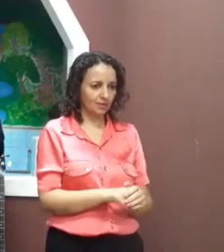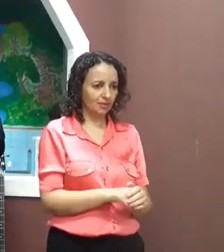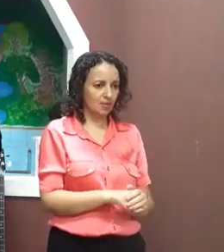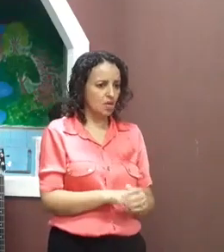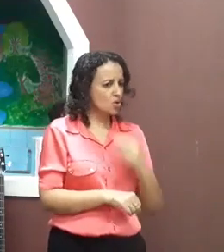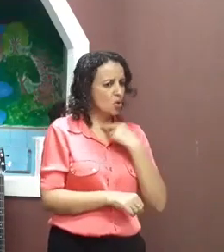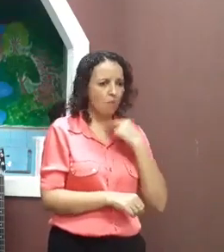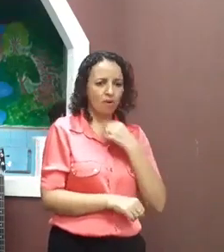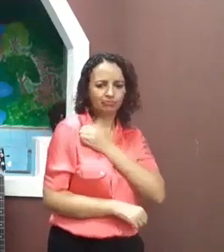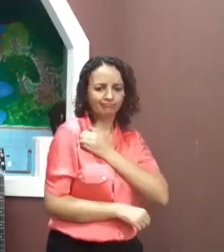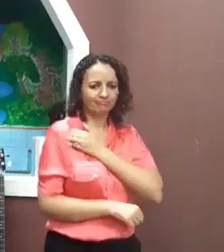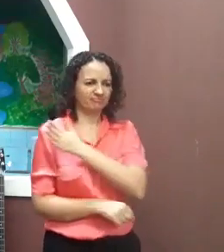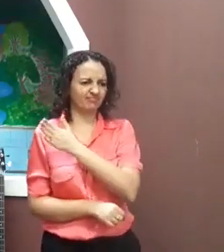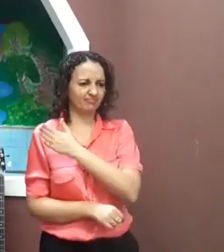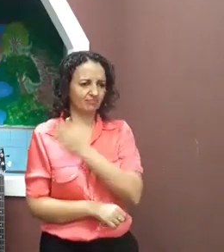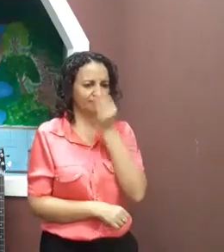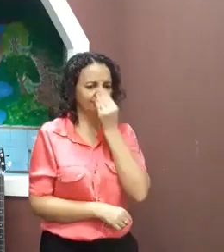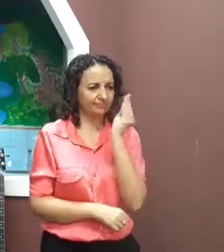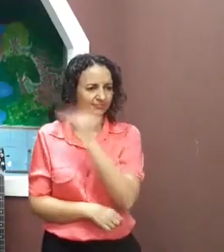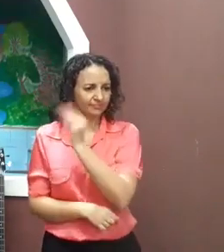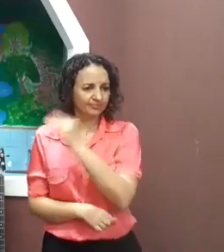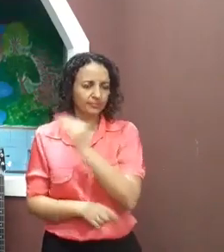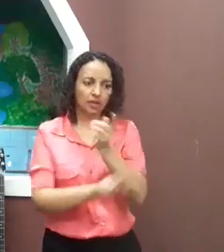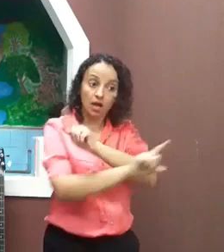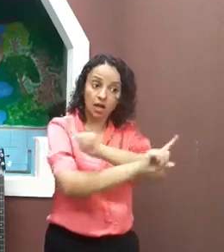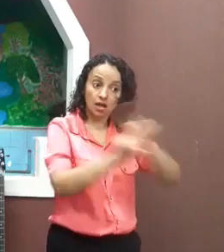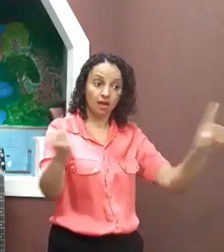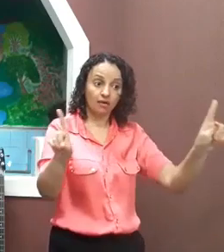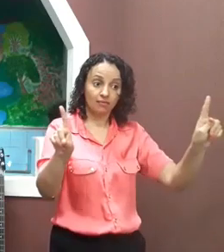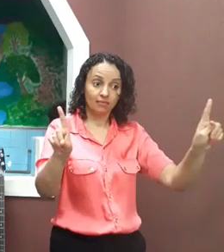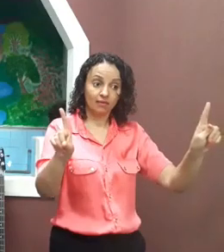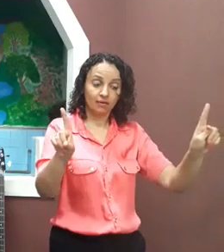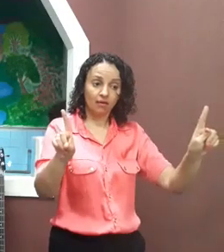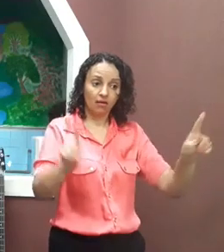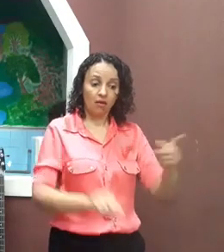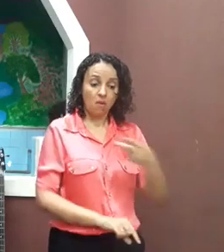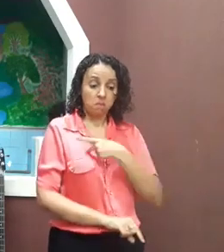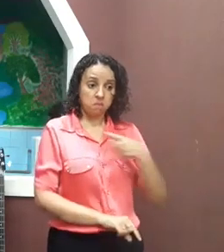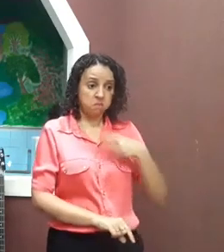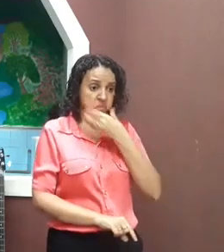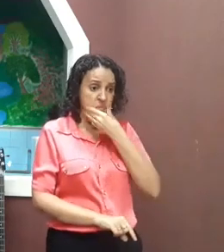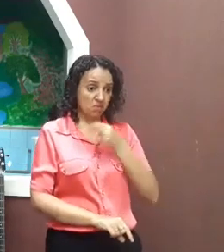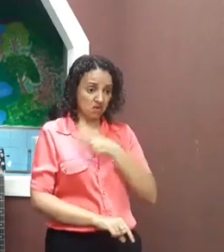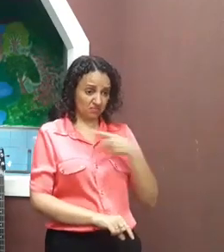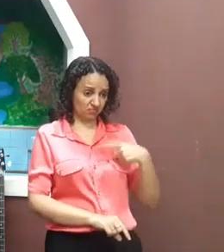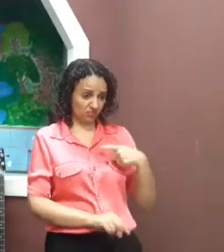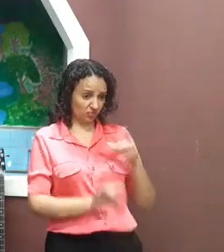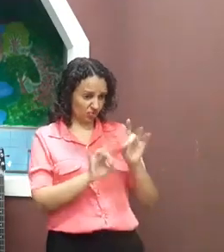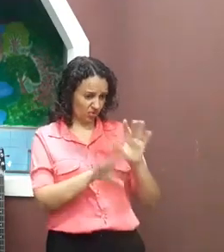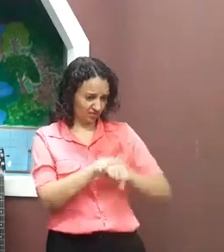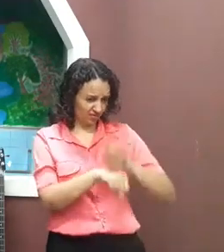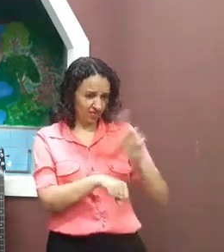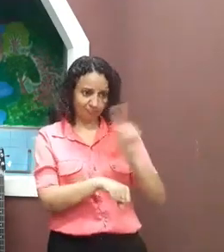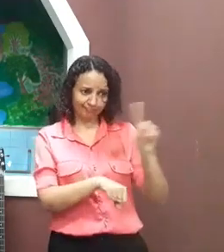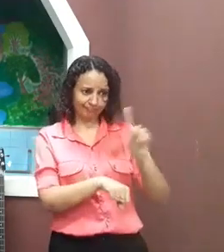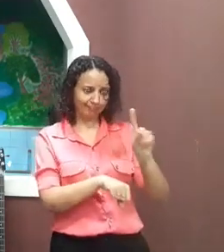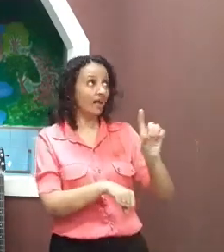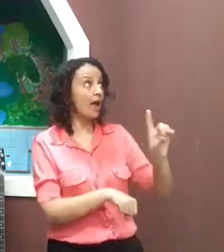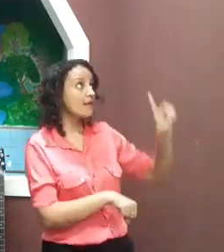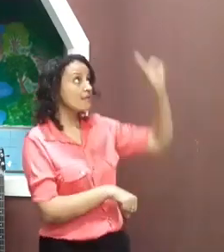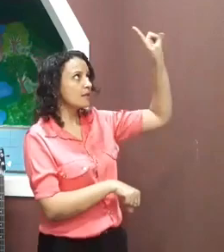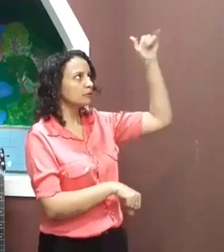isso, não despreze isso, que Deus não é o pastor que faz isso, é Deus que colocou no coração do pastor,